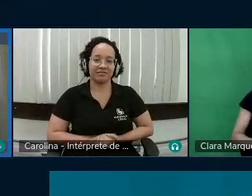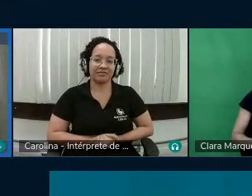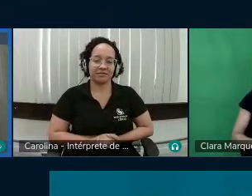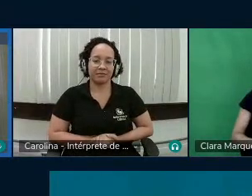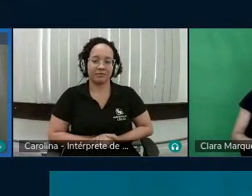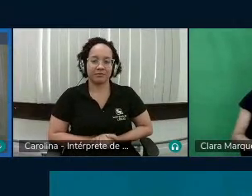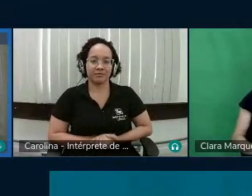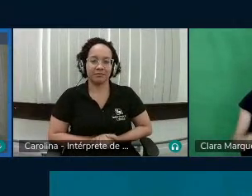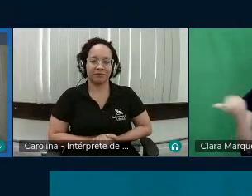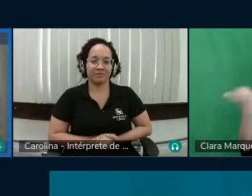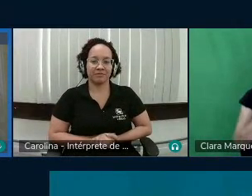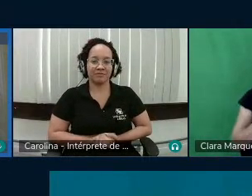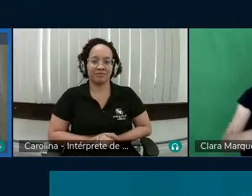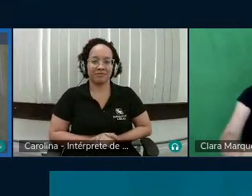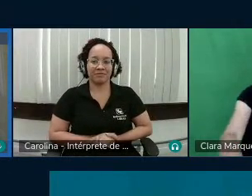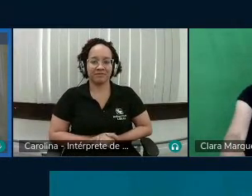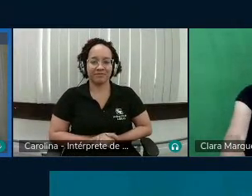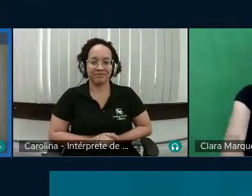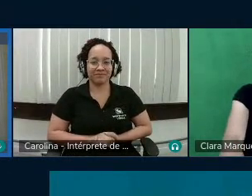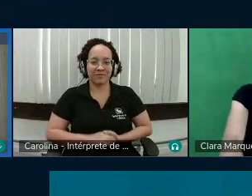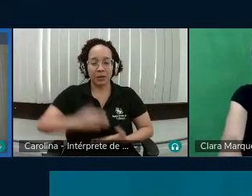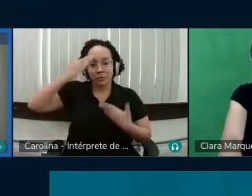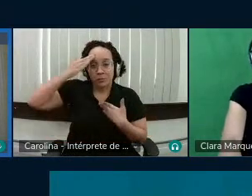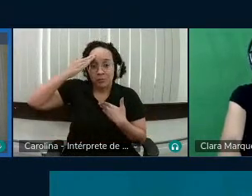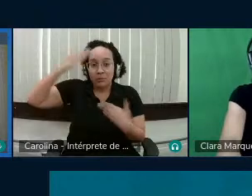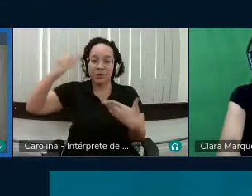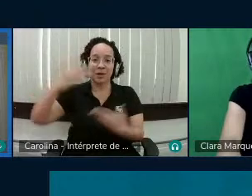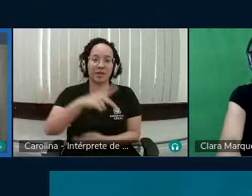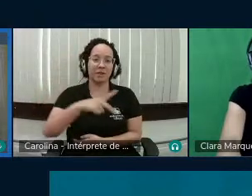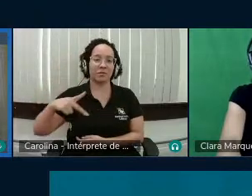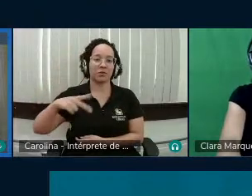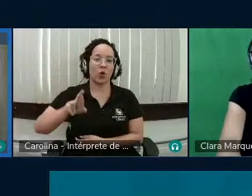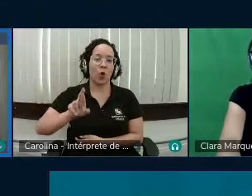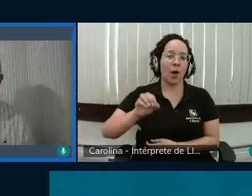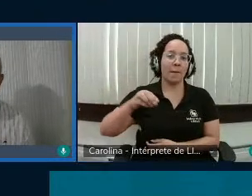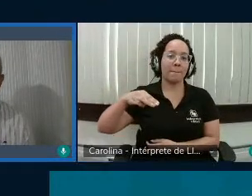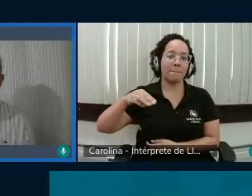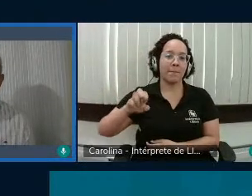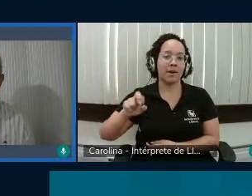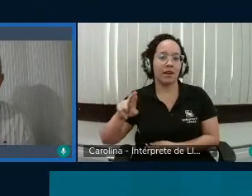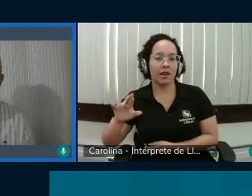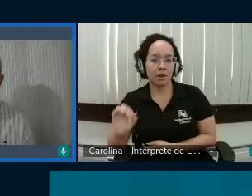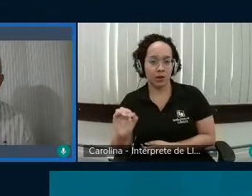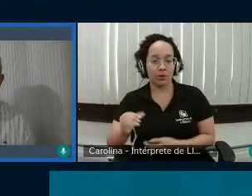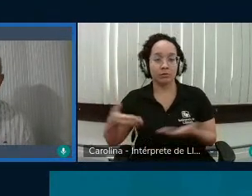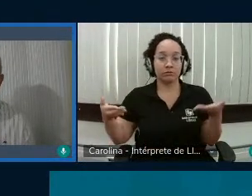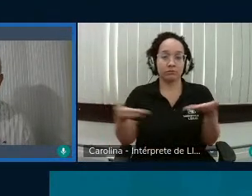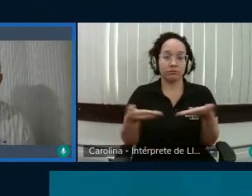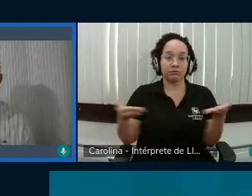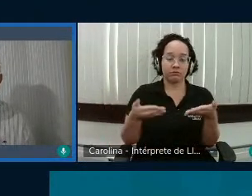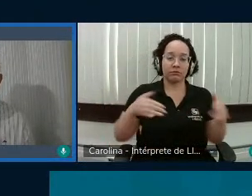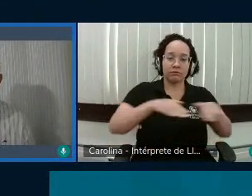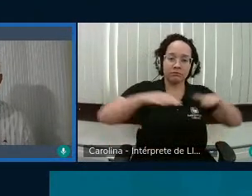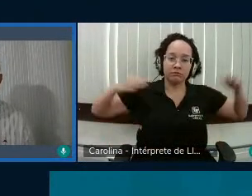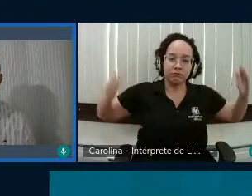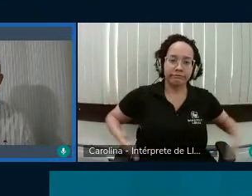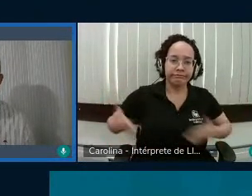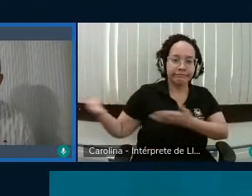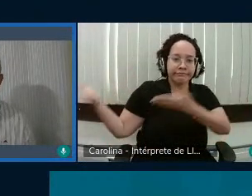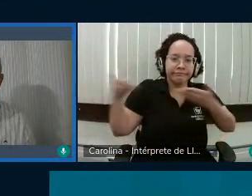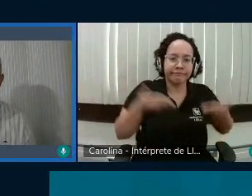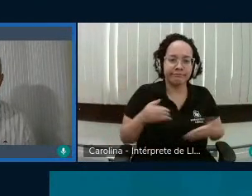Ok, obrigado pelas palavras, professor André Romero da Silva. Para encerrar as falas dessa mesa de convidados,